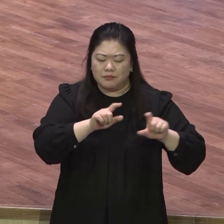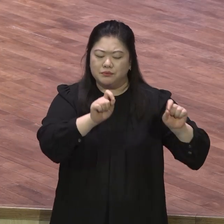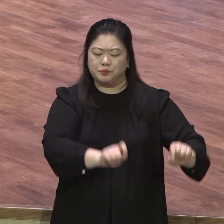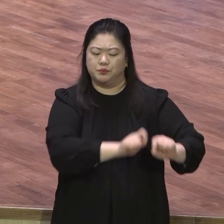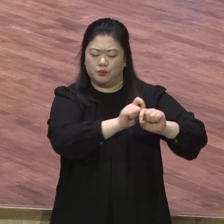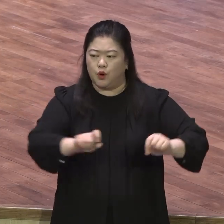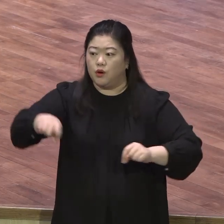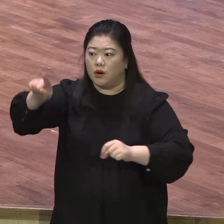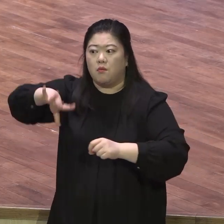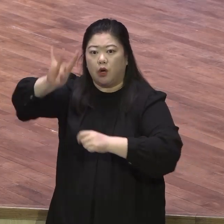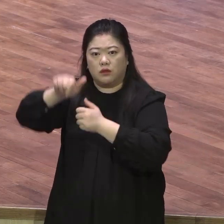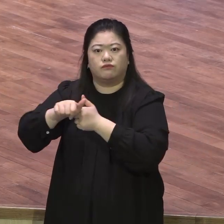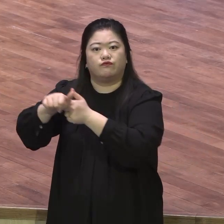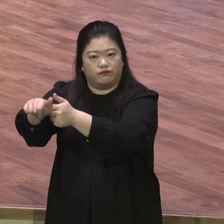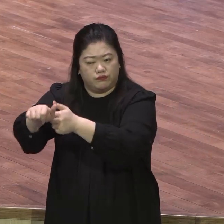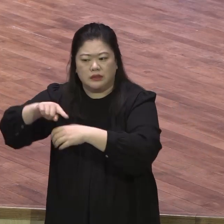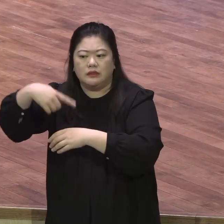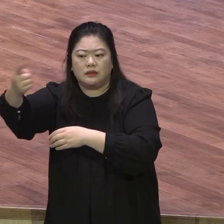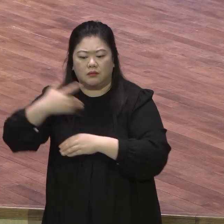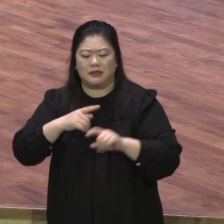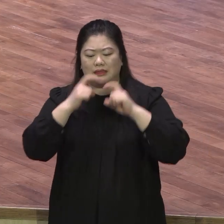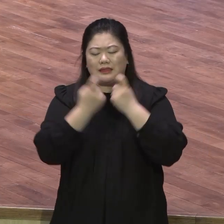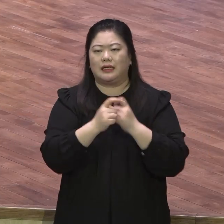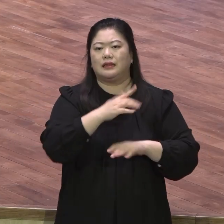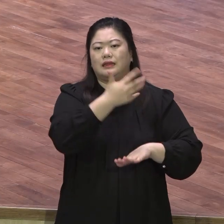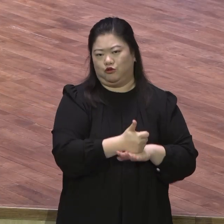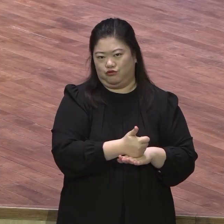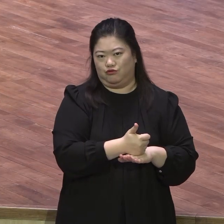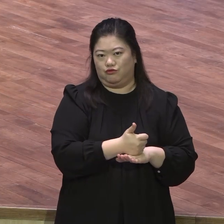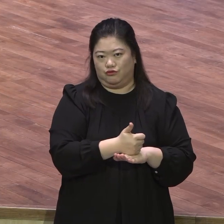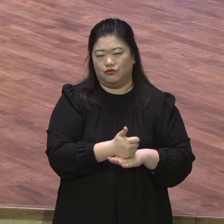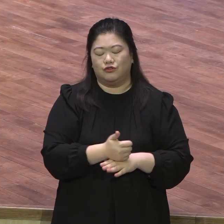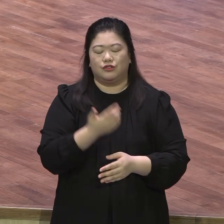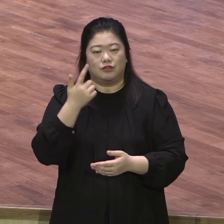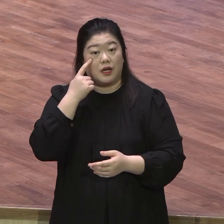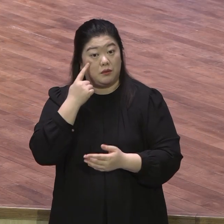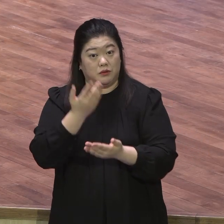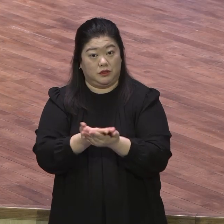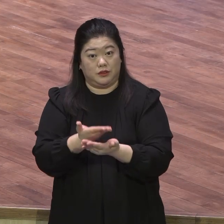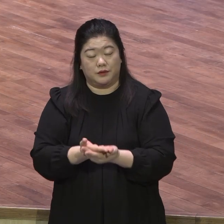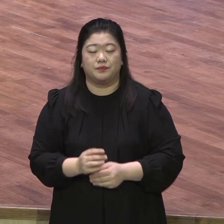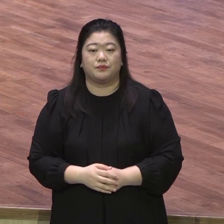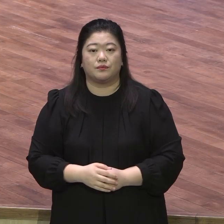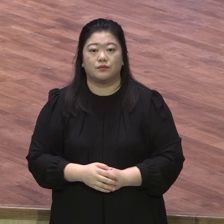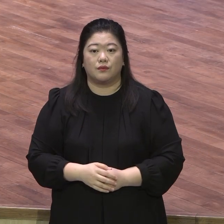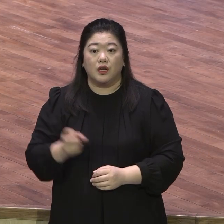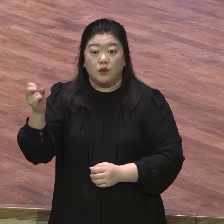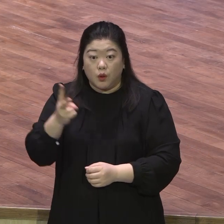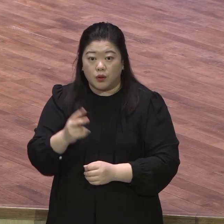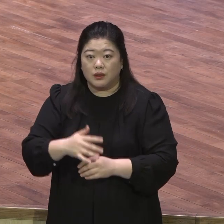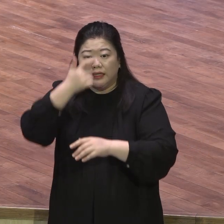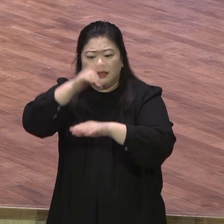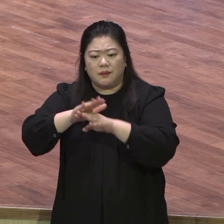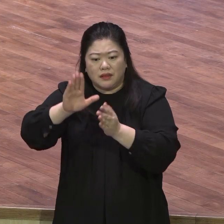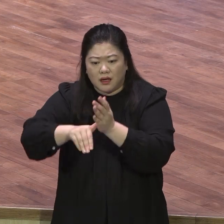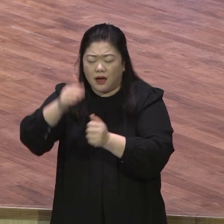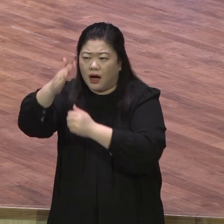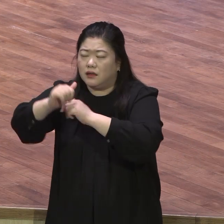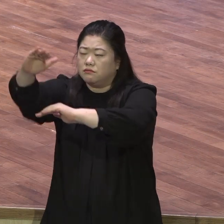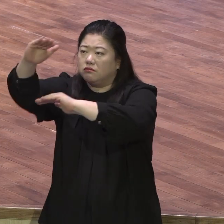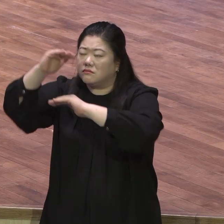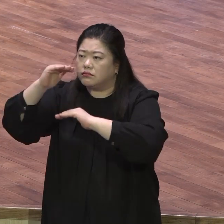은약 중심으로 예배 통해서 뭘 말씀 예배했을 때마다 나의 교수님은 음성을 듣게 하시고 예배 때마다